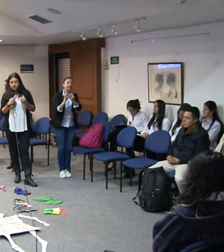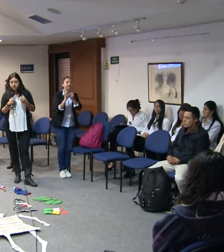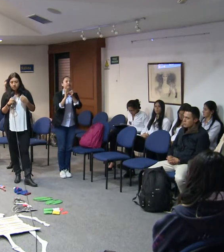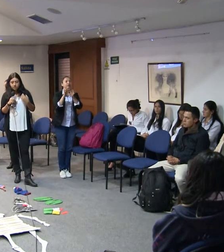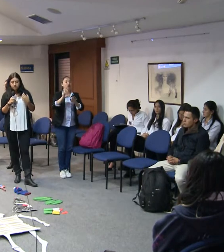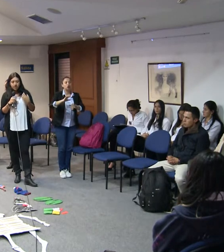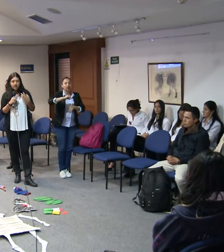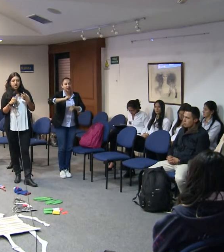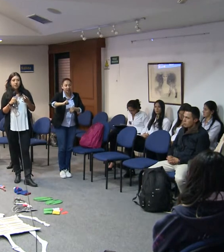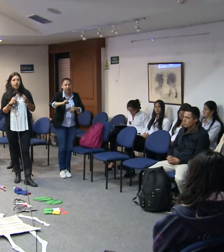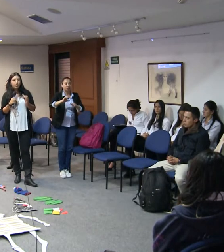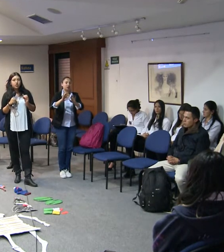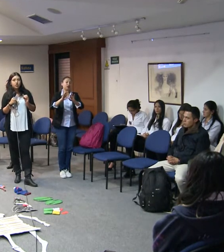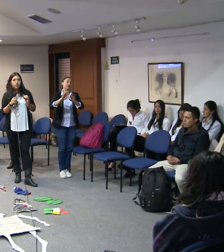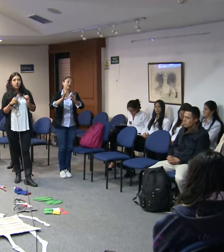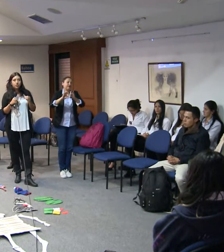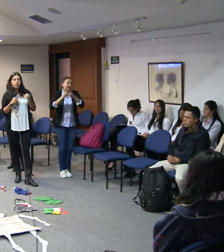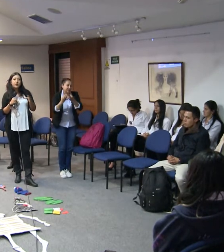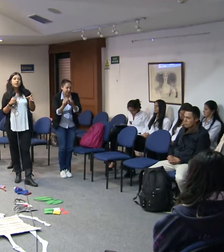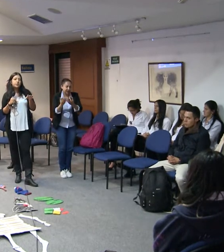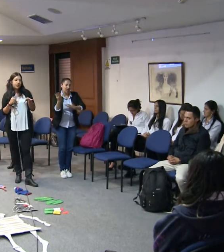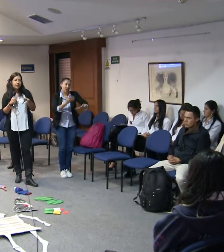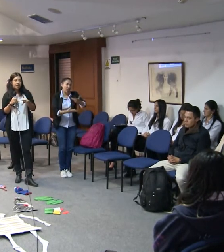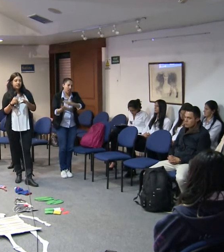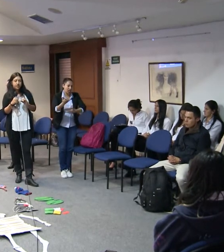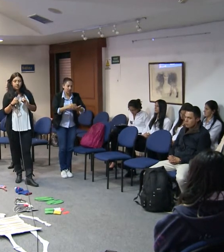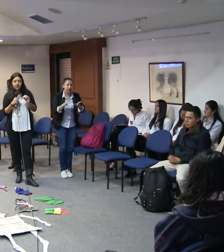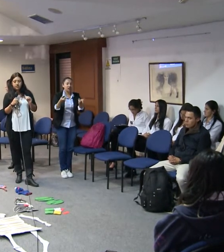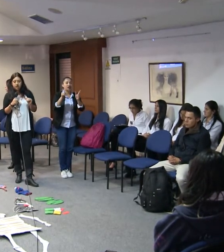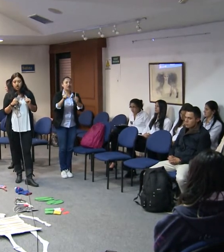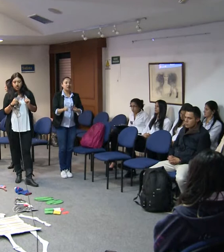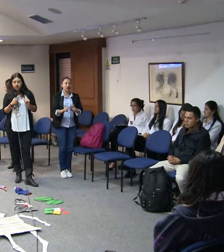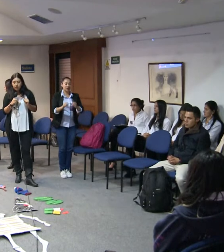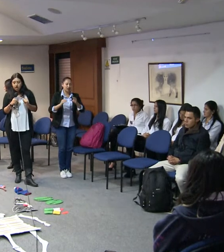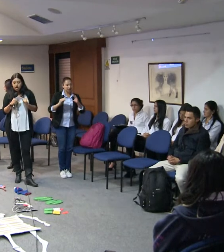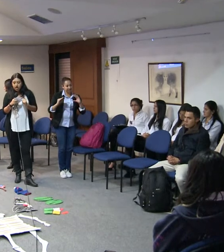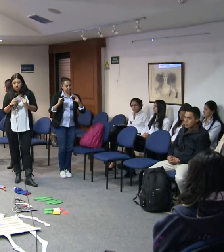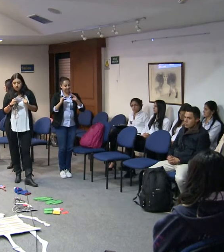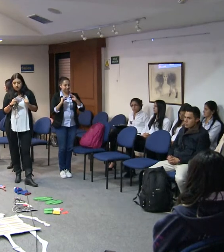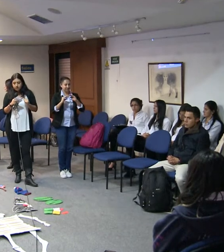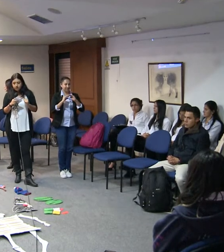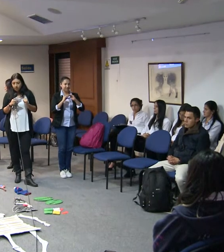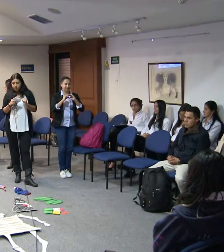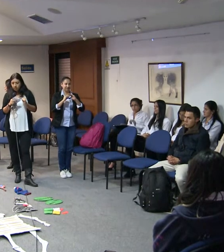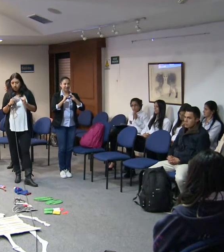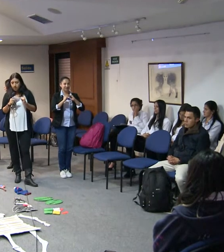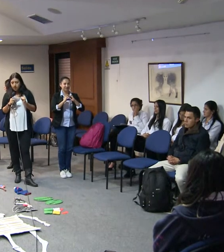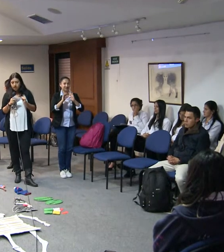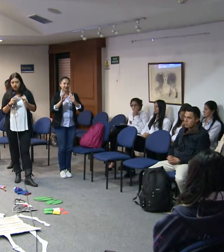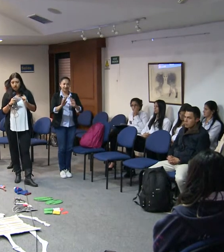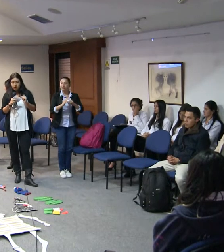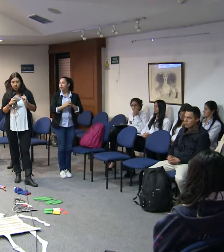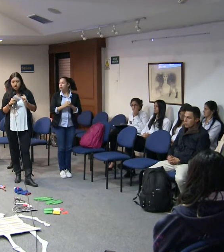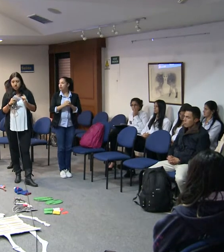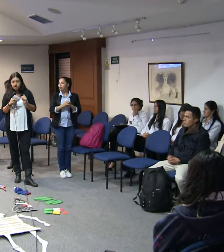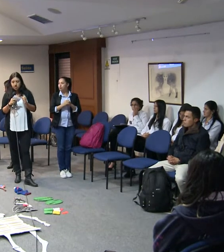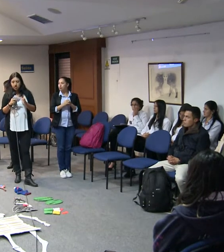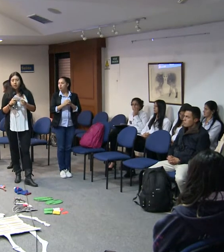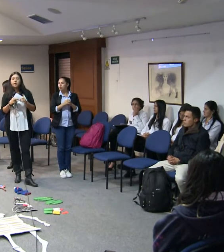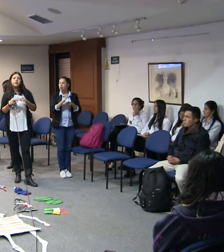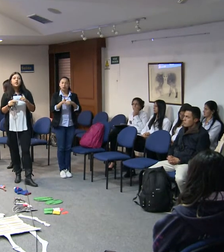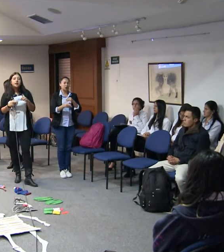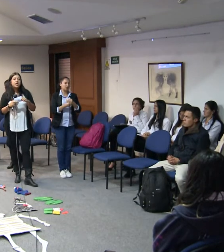también están bajo como adoptabilidad, también están ahí. Y otra parte